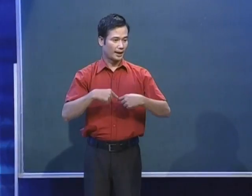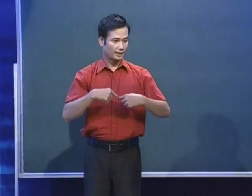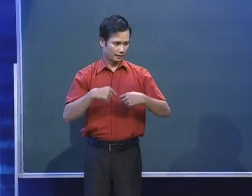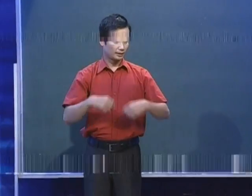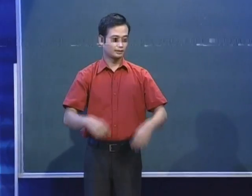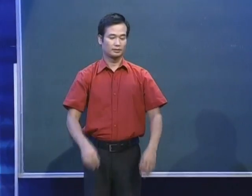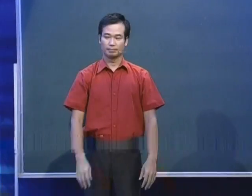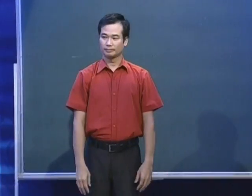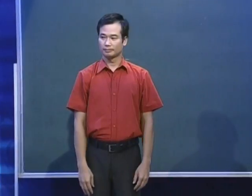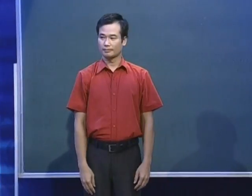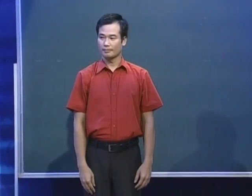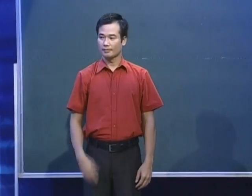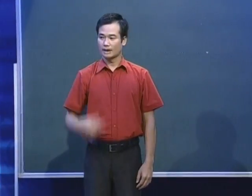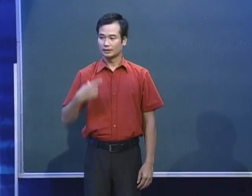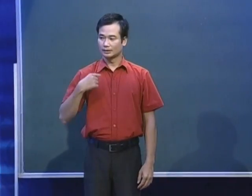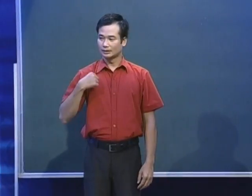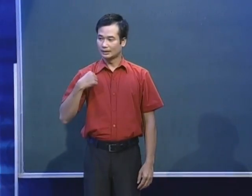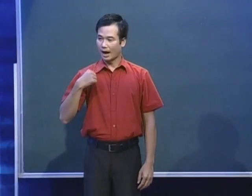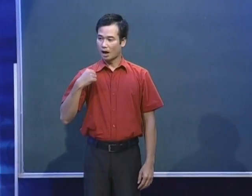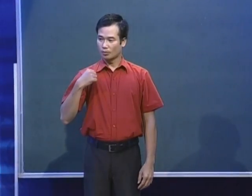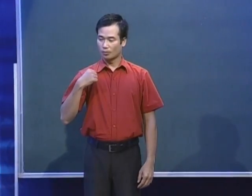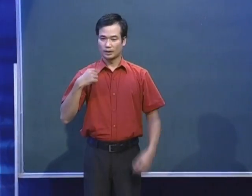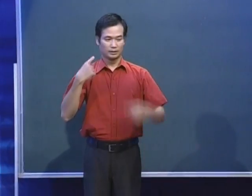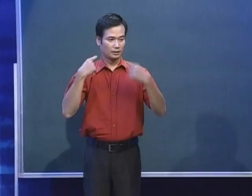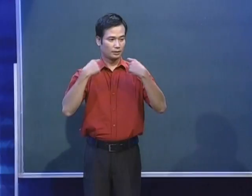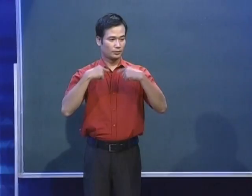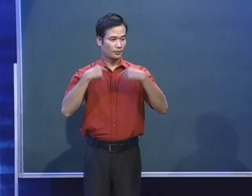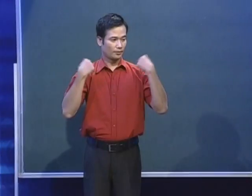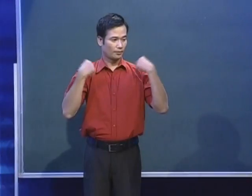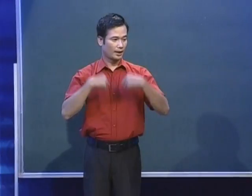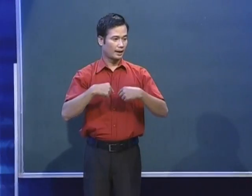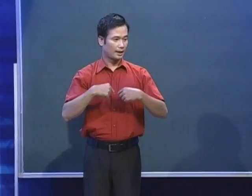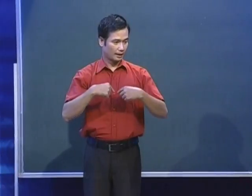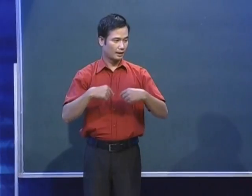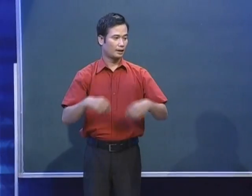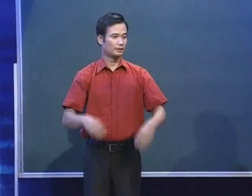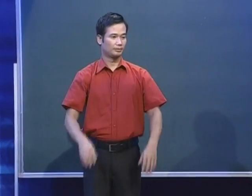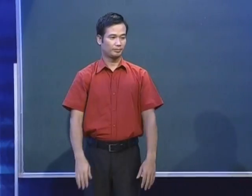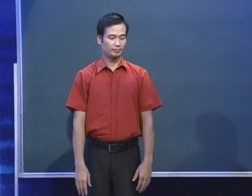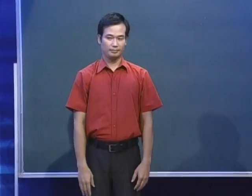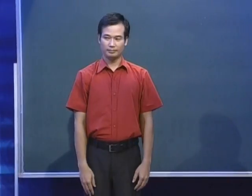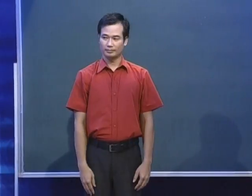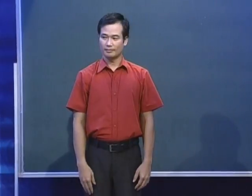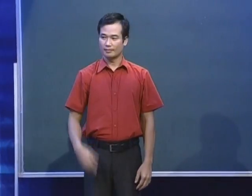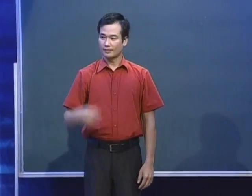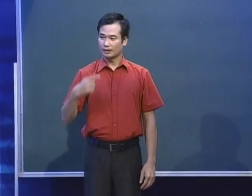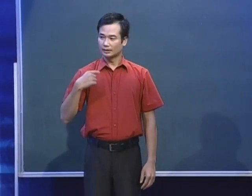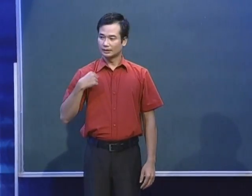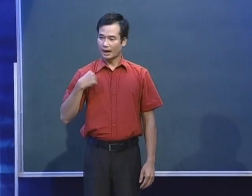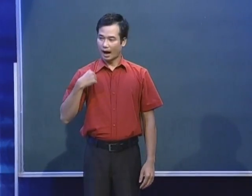ra nắm vào ngực áo, kéo nhẹ tay về phía trước. Động tác 2, tay phải để chữ cái ngón tay giờ, lòng bàn tay hướng vào trong, đầu